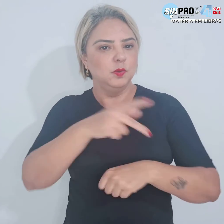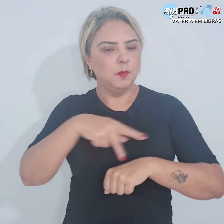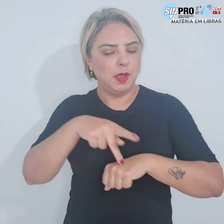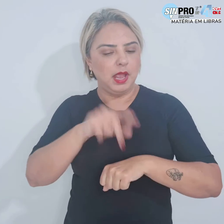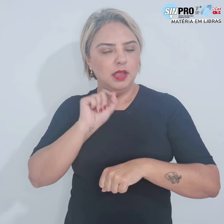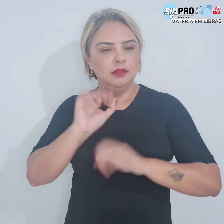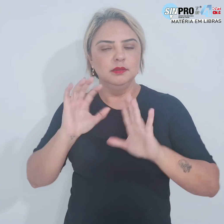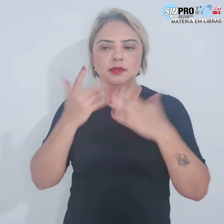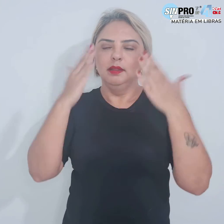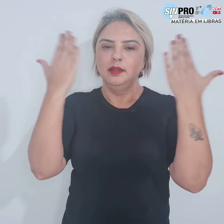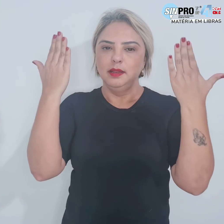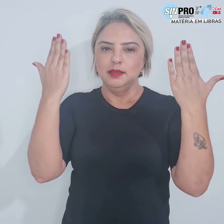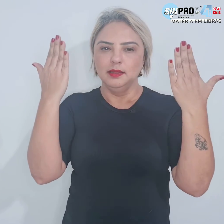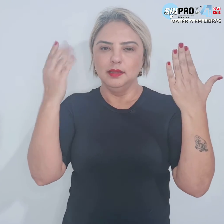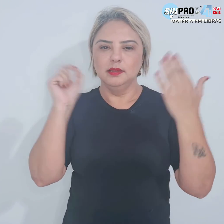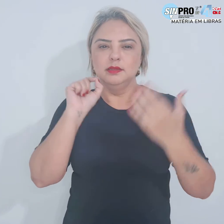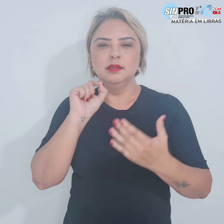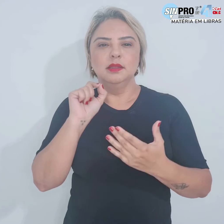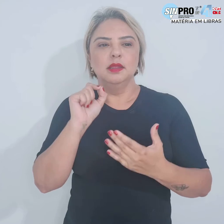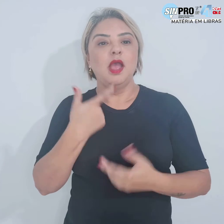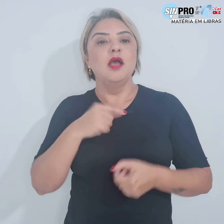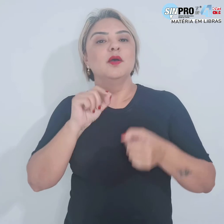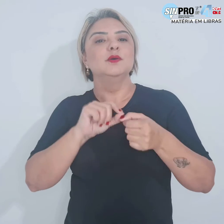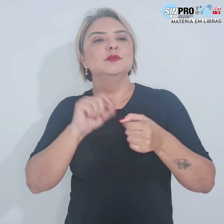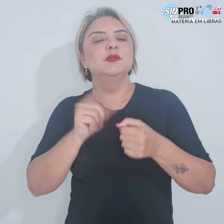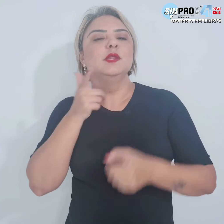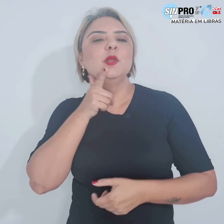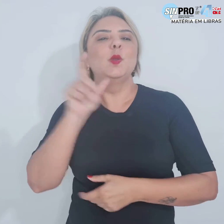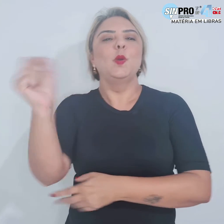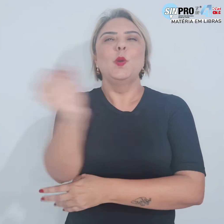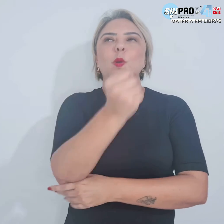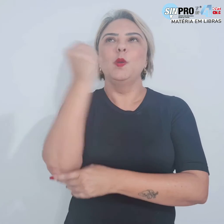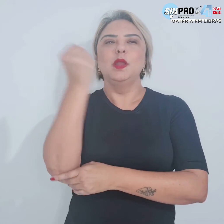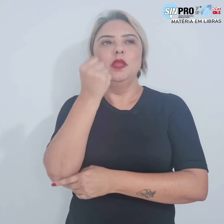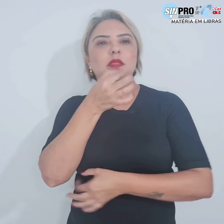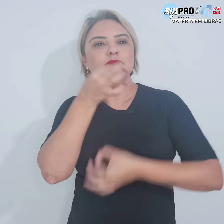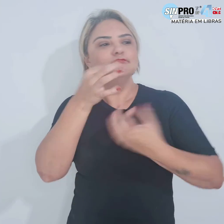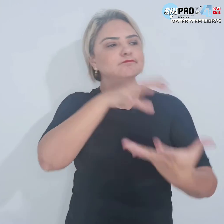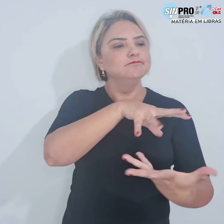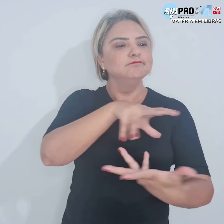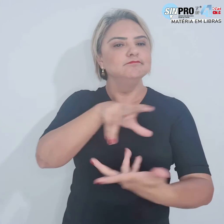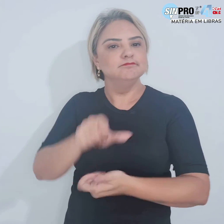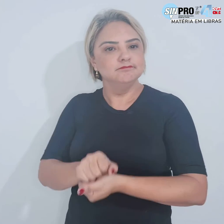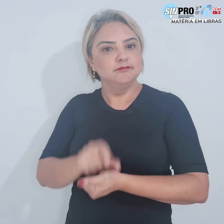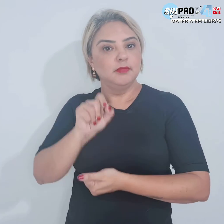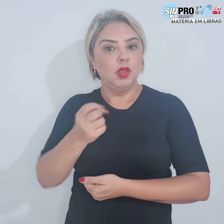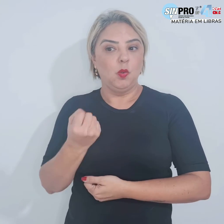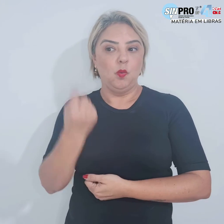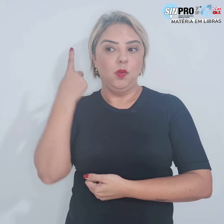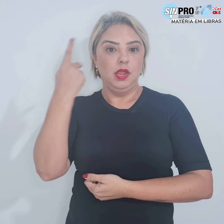em Davos para celebrar a si mesma suas realizações e sua visão de mundo,